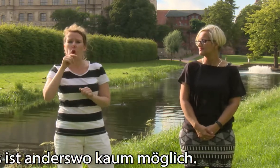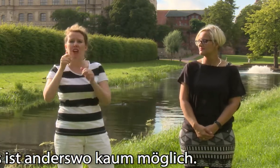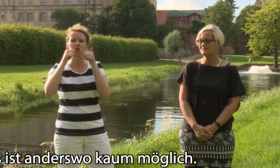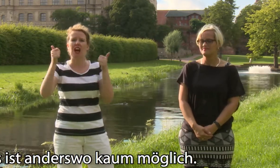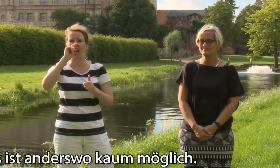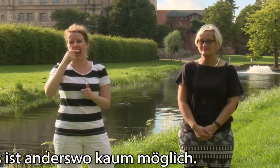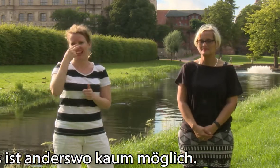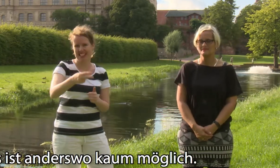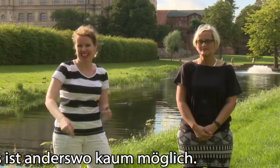anderswo kaum möglich.